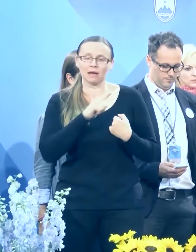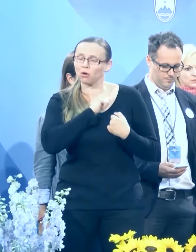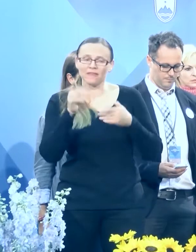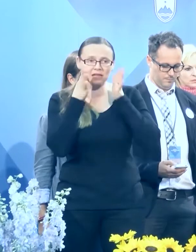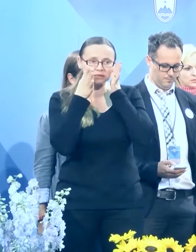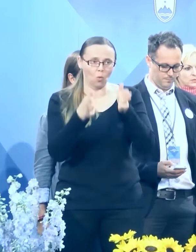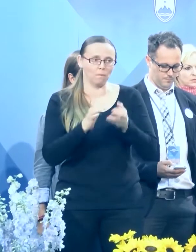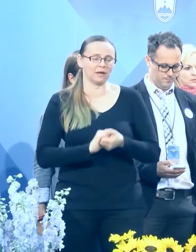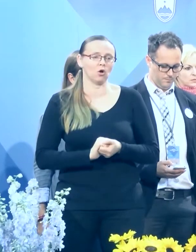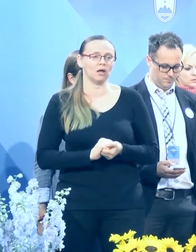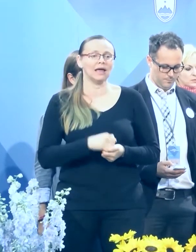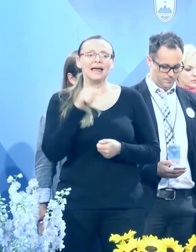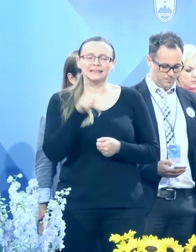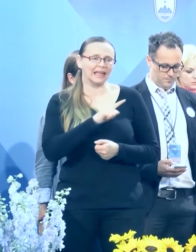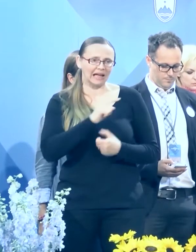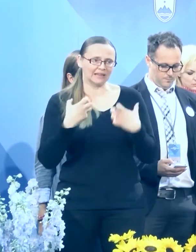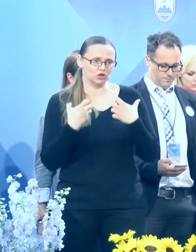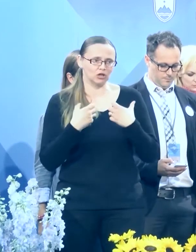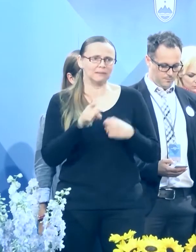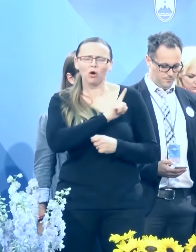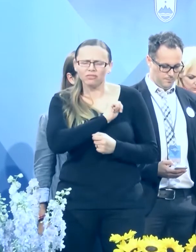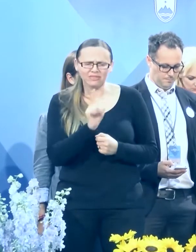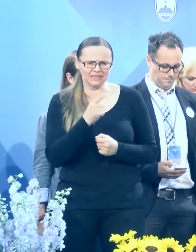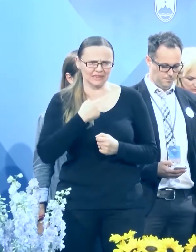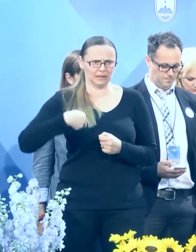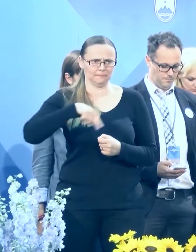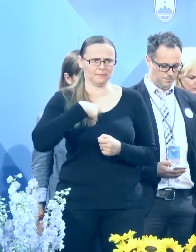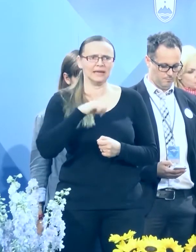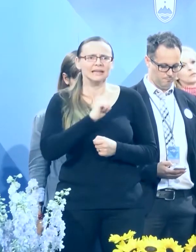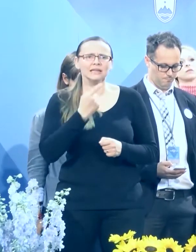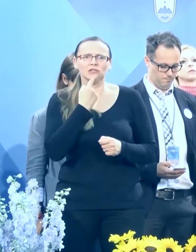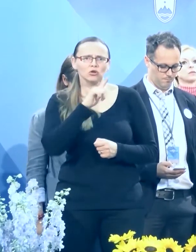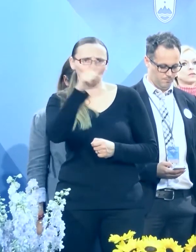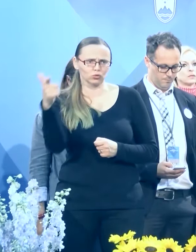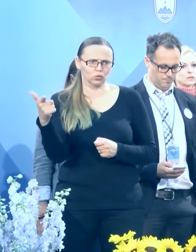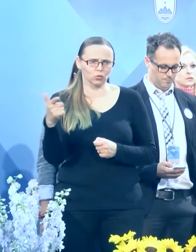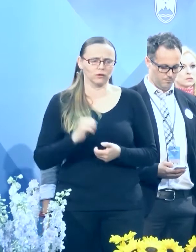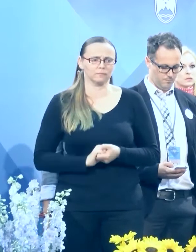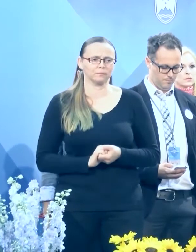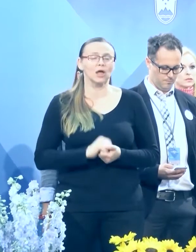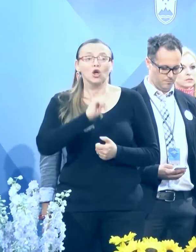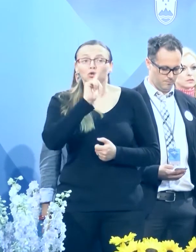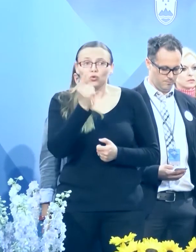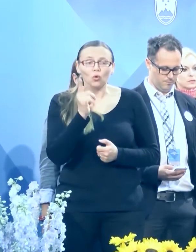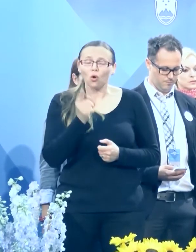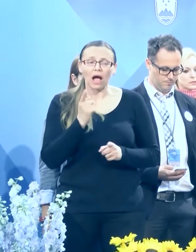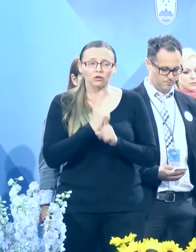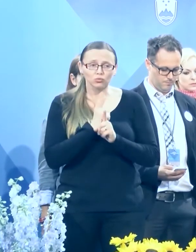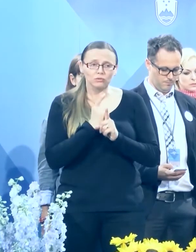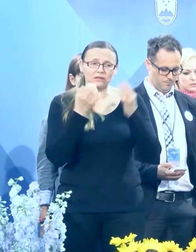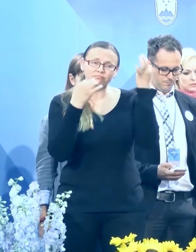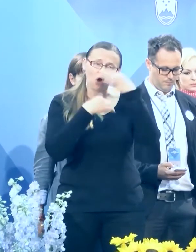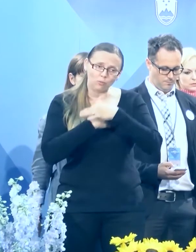zaupajo. Tega si zagotovo ne želimo niti mi, niti kdo drugi. Drugo, kar prav tako obžalujemo, je